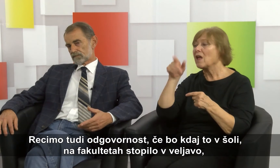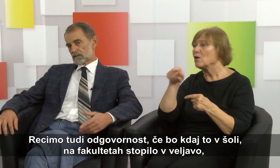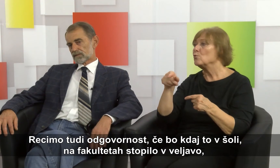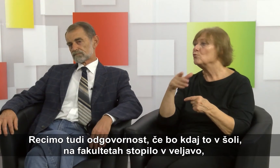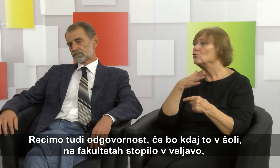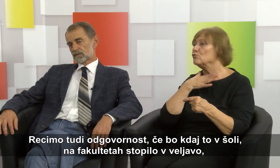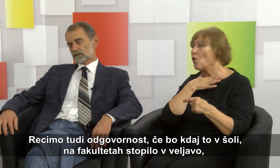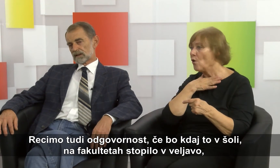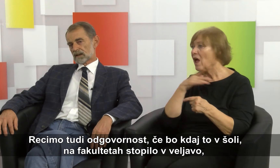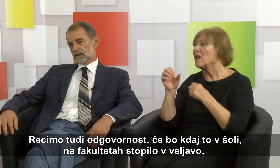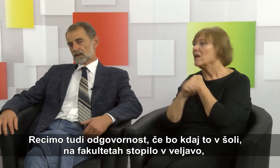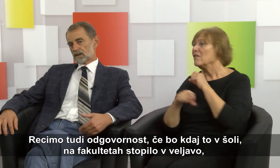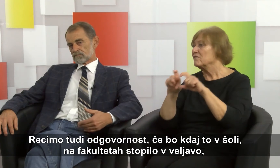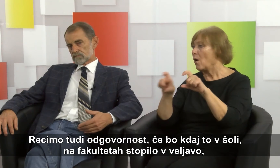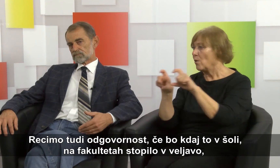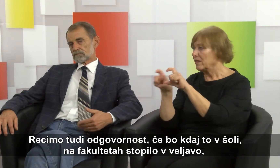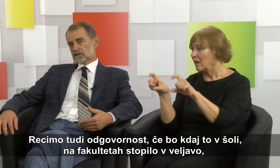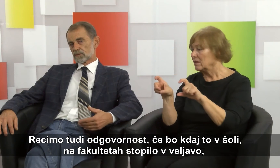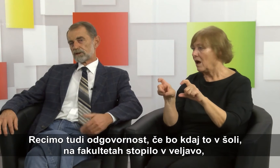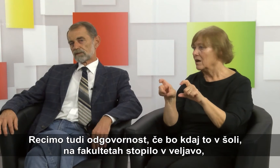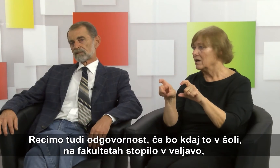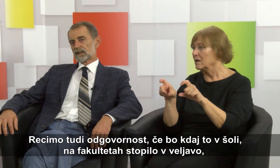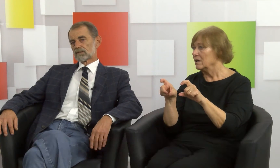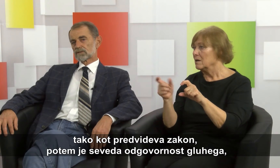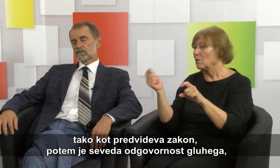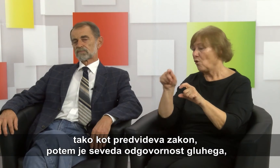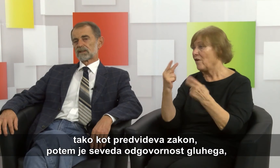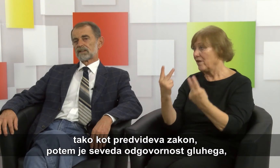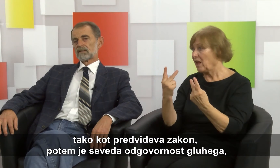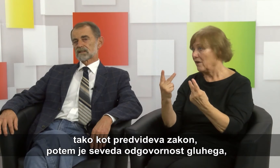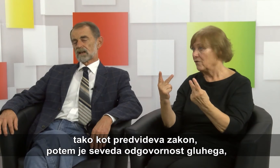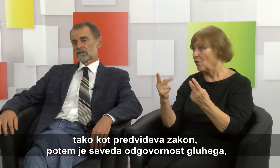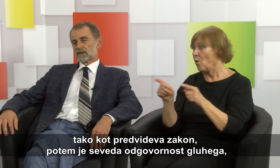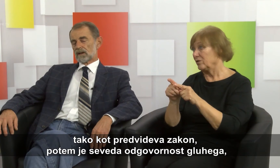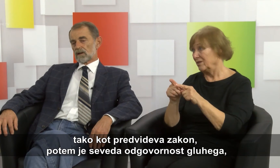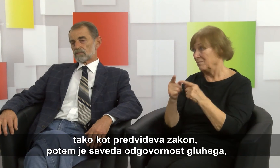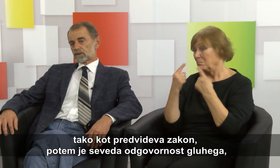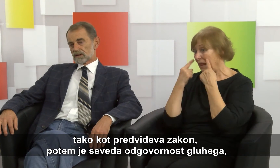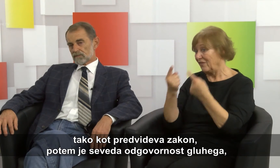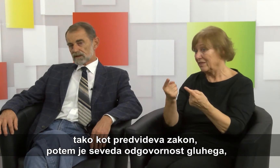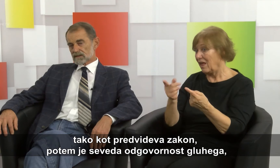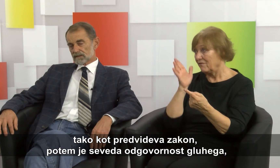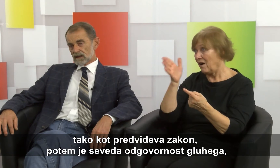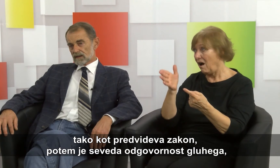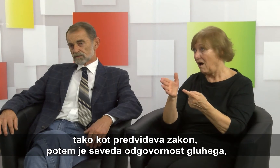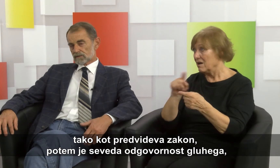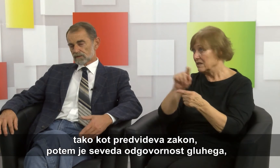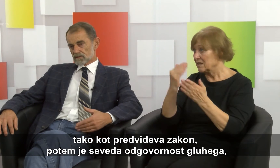na fakultetah stopilo v veljavo, tako kot predvideva zakon, potem je seveda odgovornost